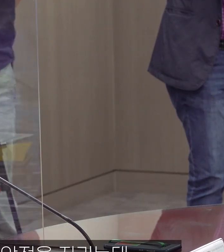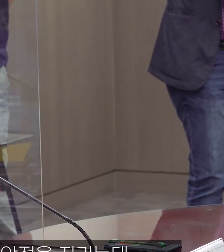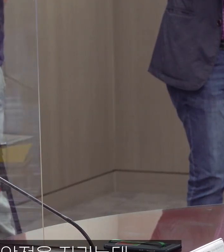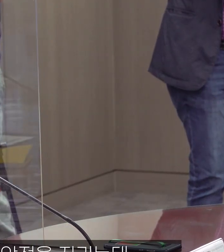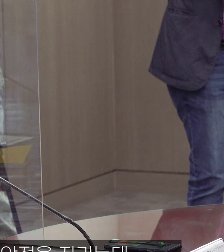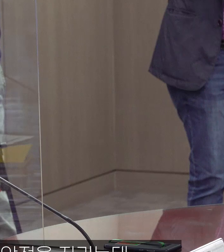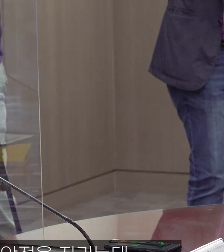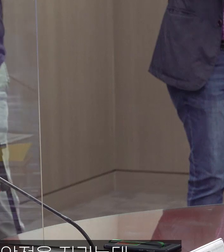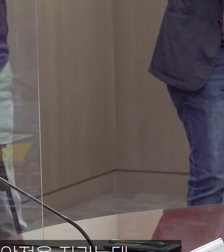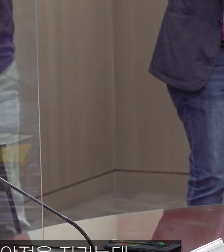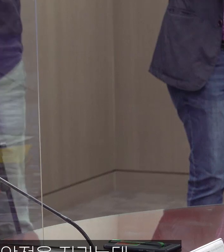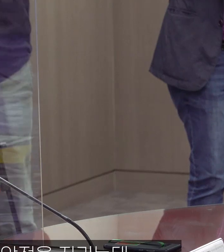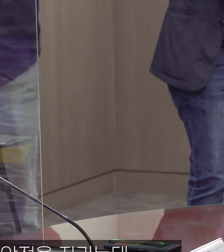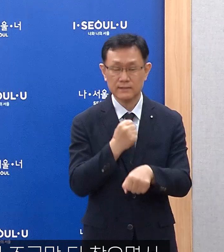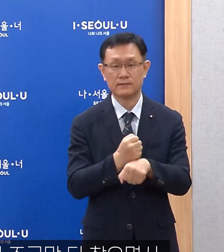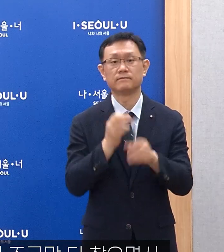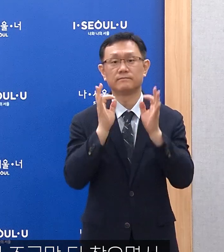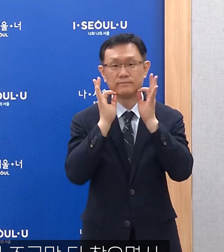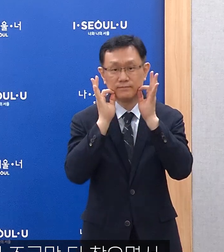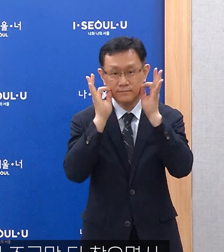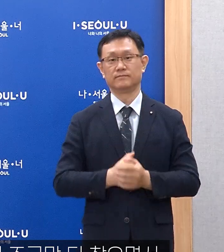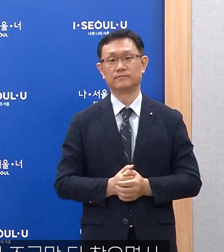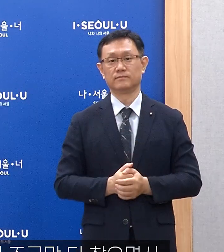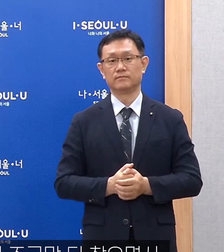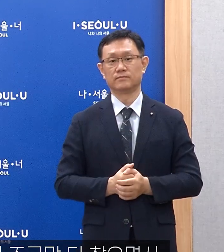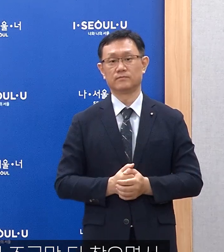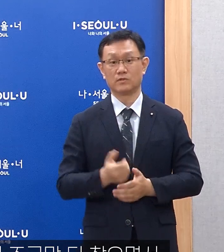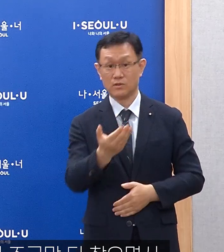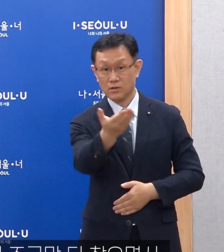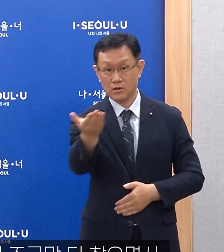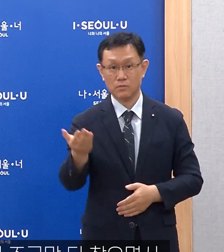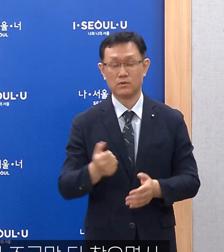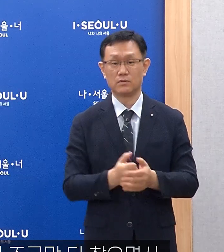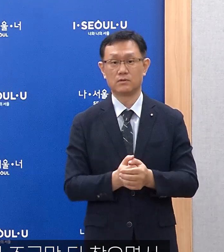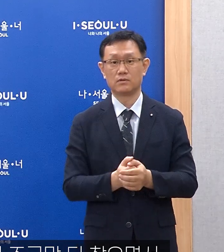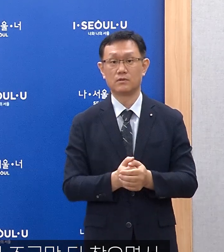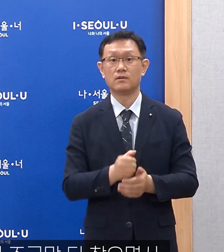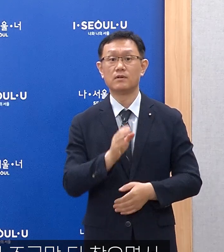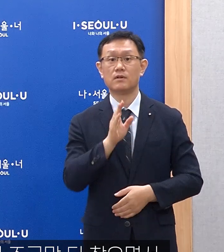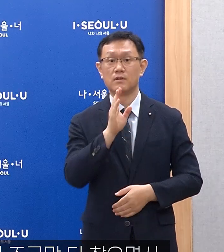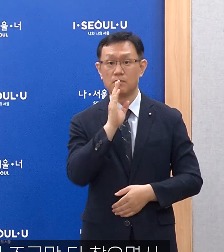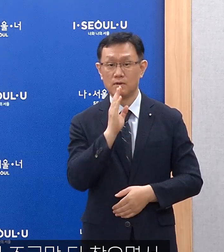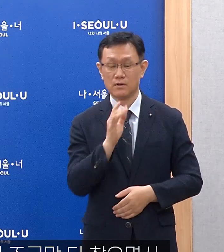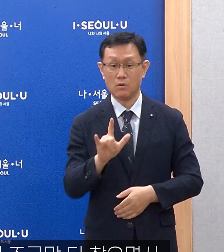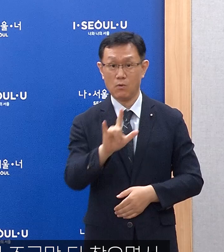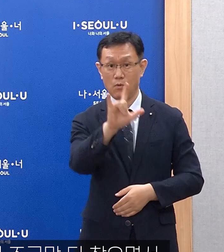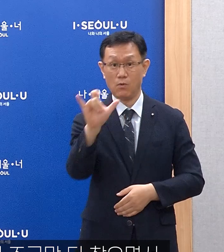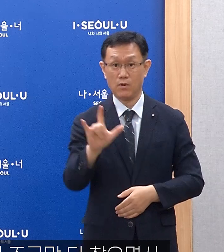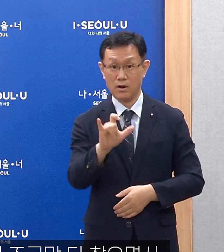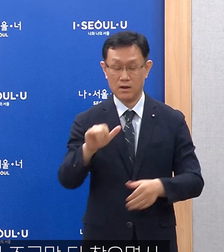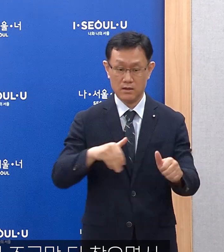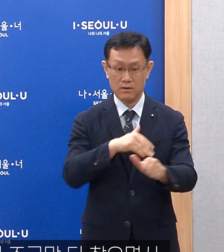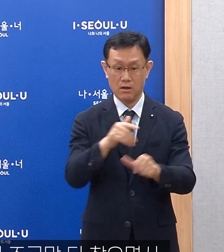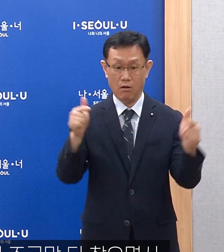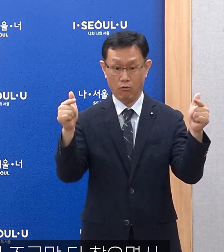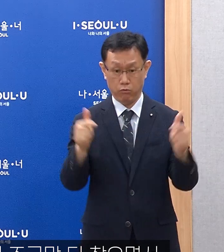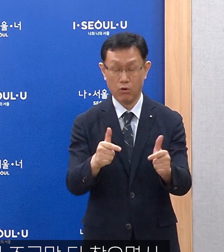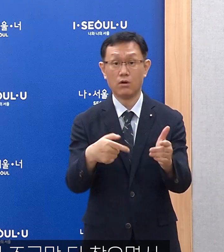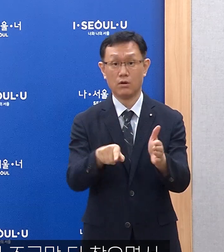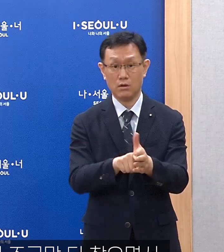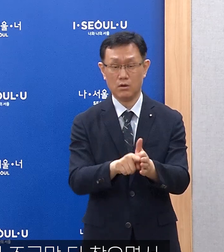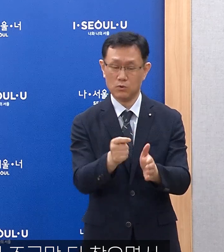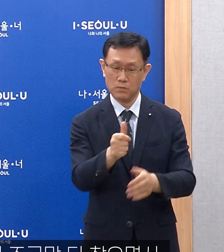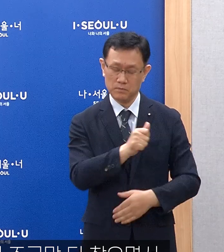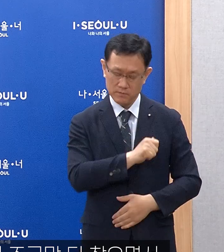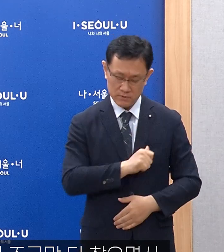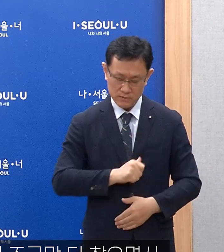살피고 또 살피겠습니다. 시민 여러분, 집단 면역의 순간까지 조금만 더 참으면서 이번